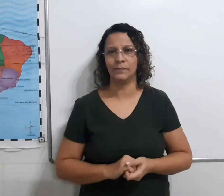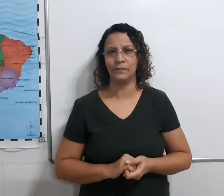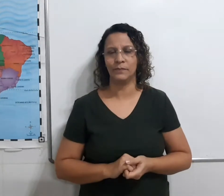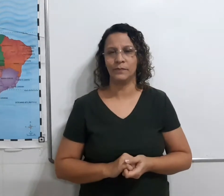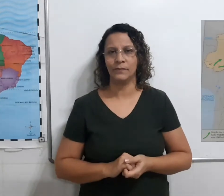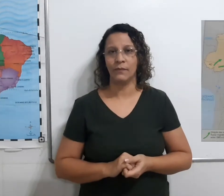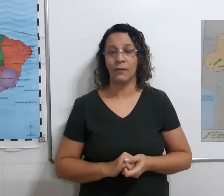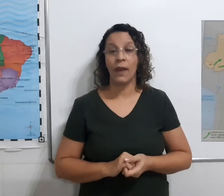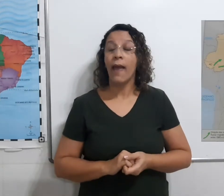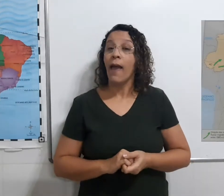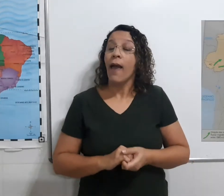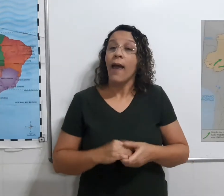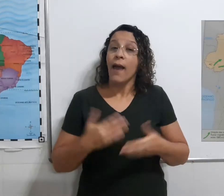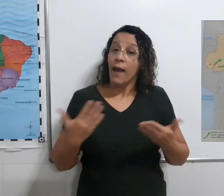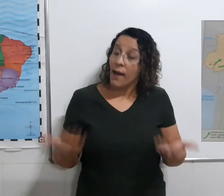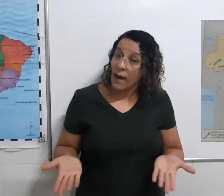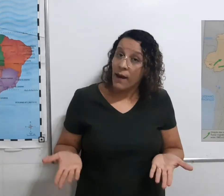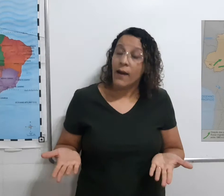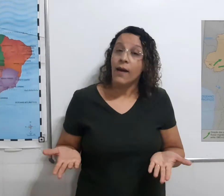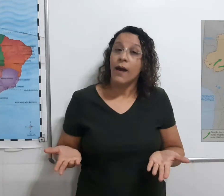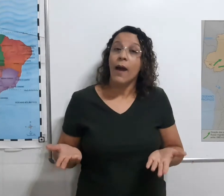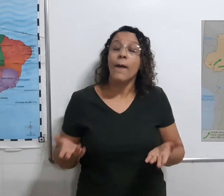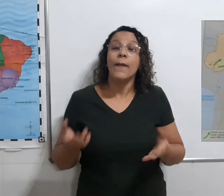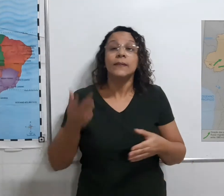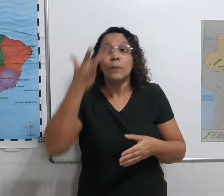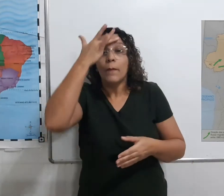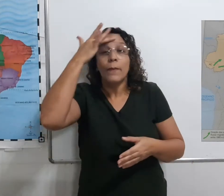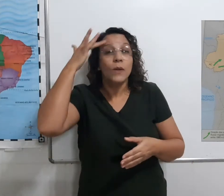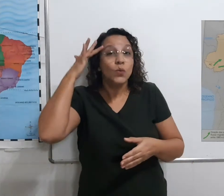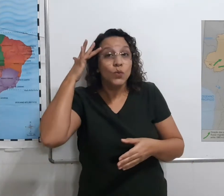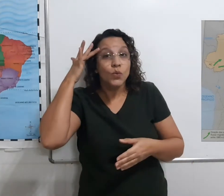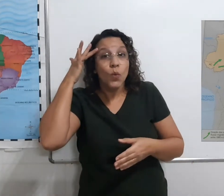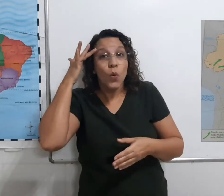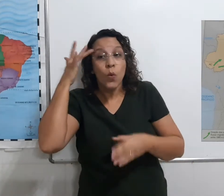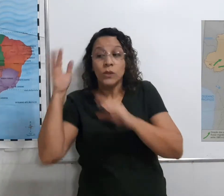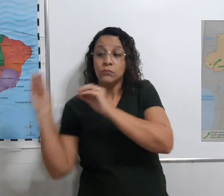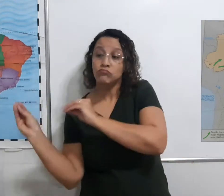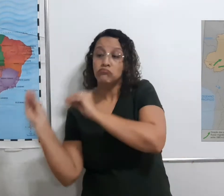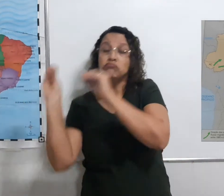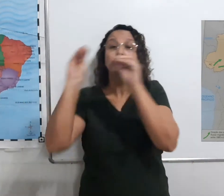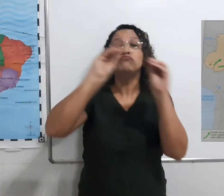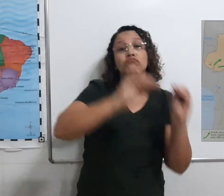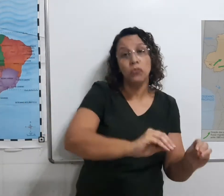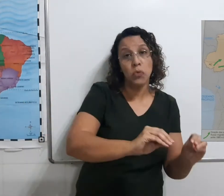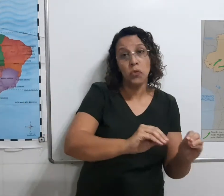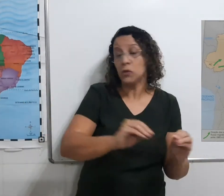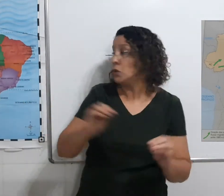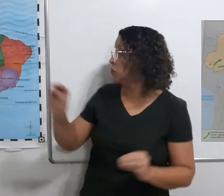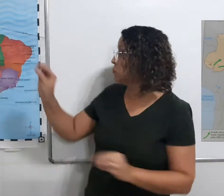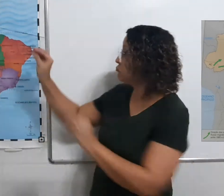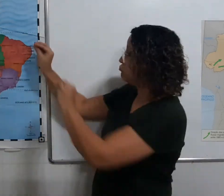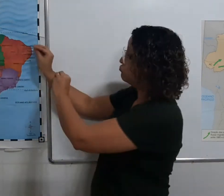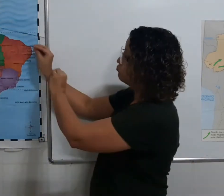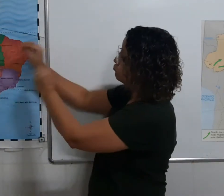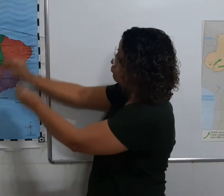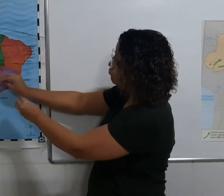É quando as pessoas mudam de uma região para outra ou de um estado